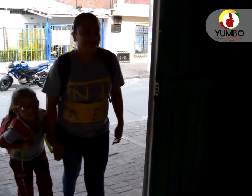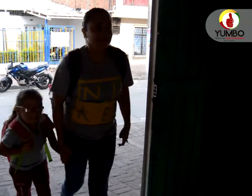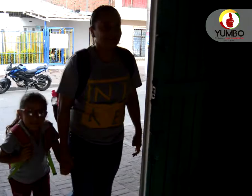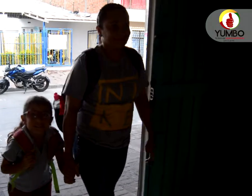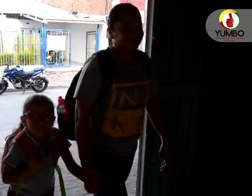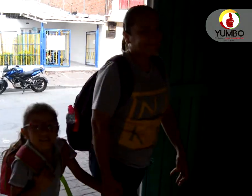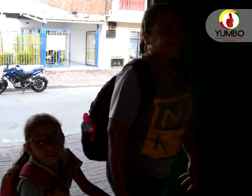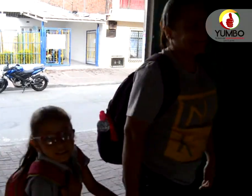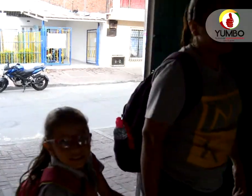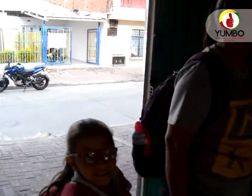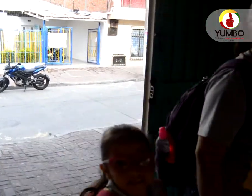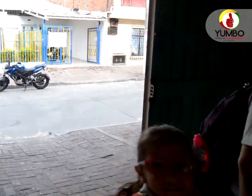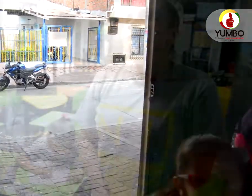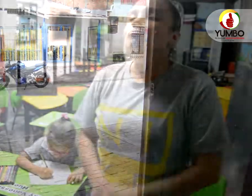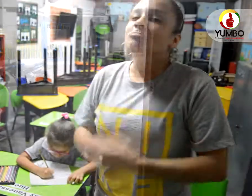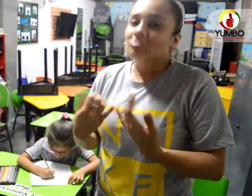educativa y en valores.